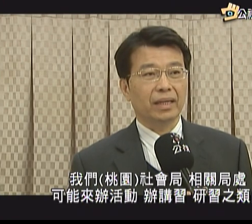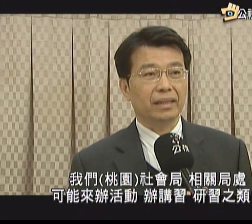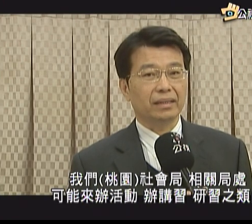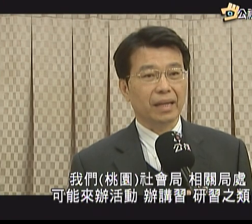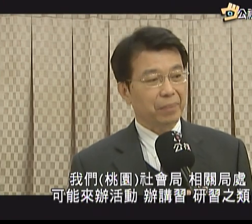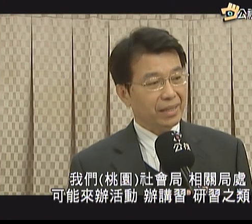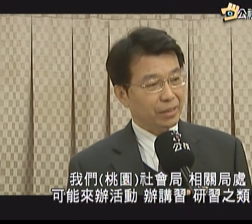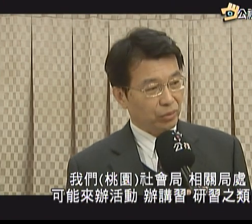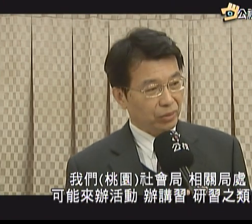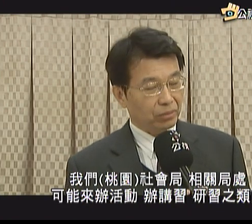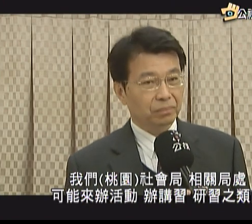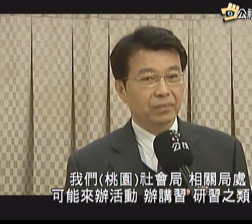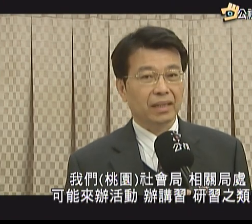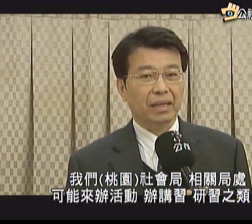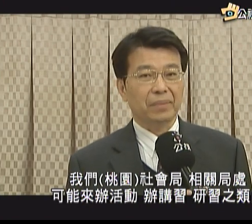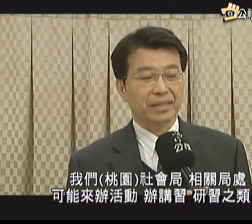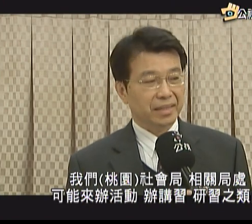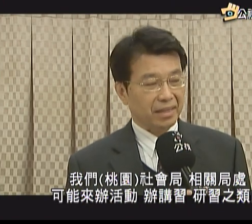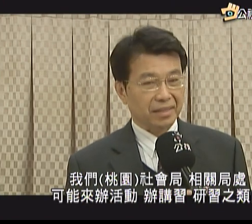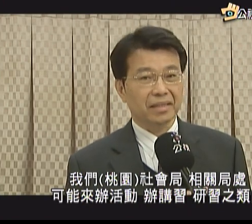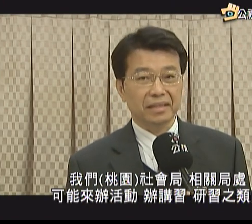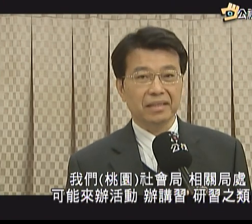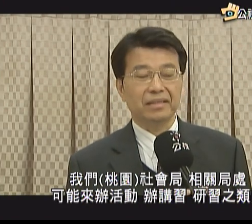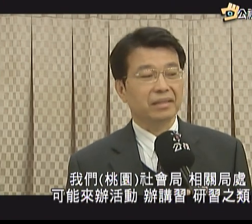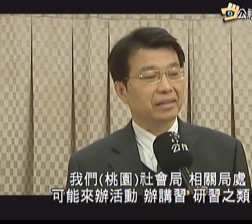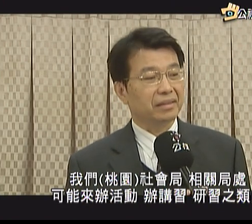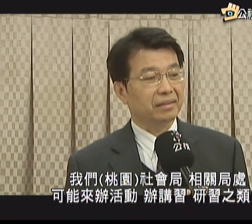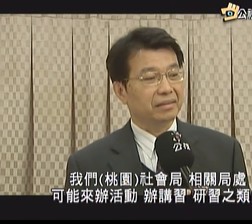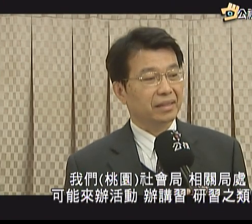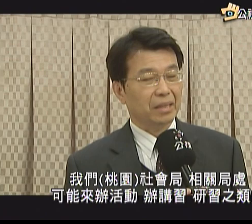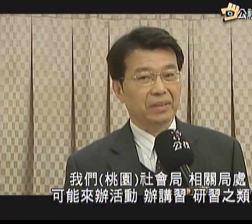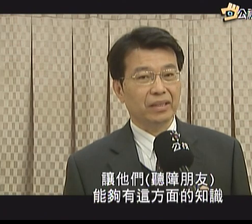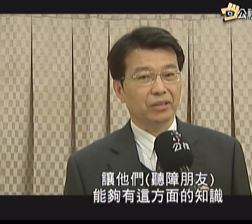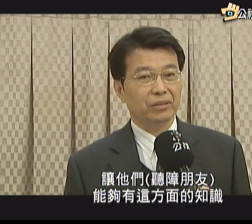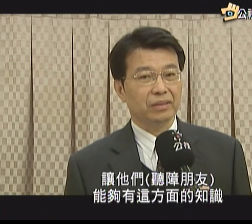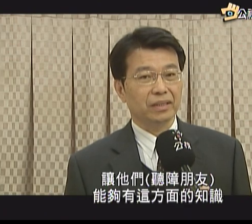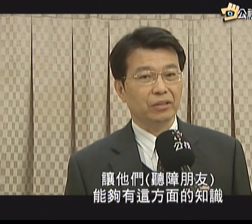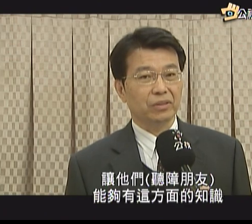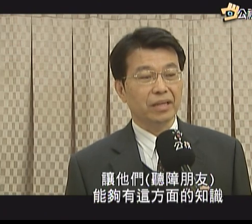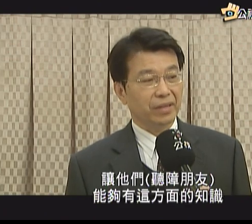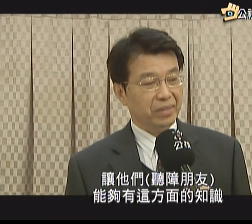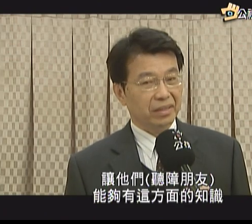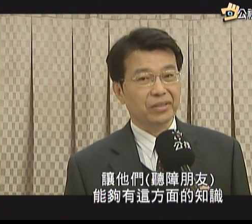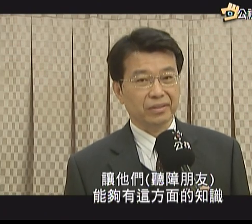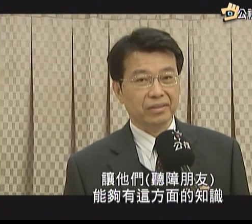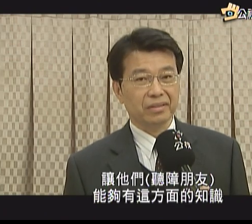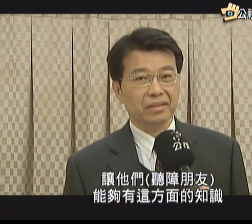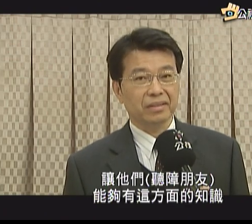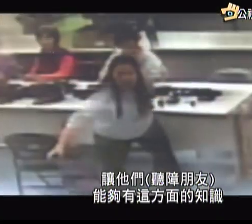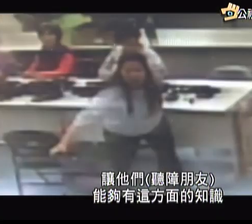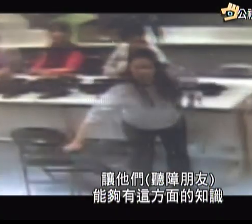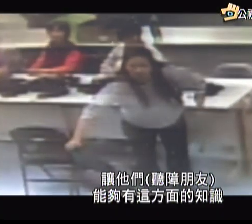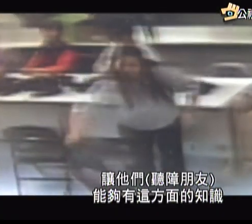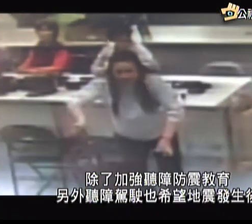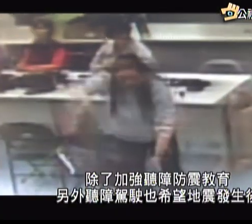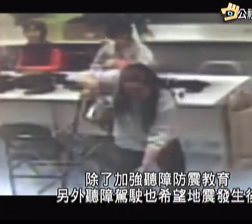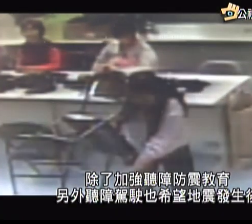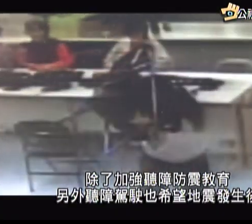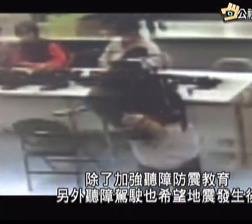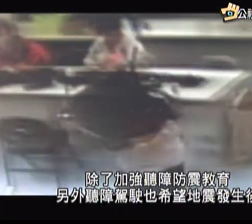能来办一些活动，办一些讲习、研习之类的哈，让他们能够这个有这一方面的一个知识。 除了加强听障防震